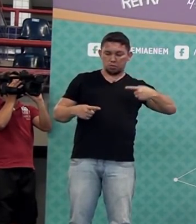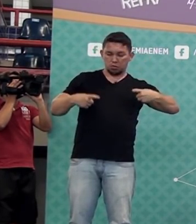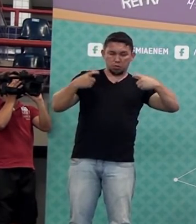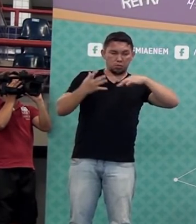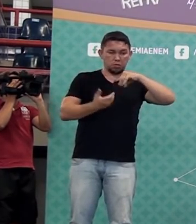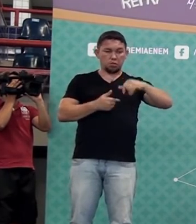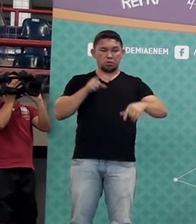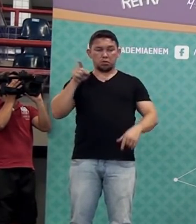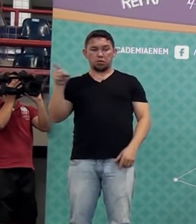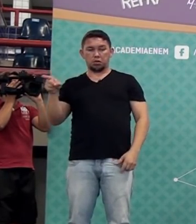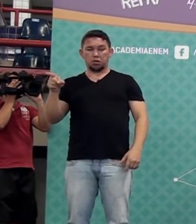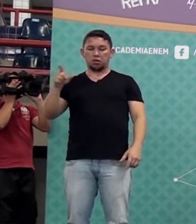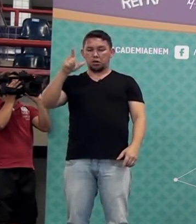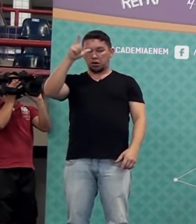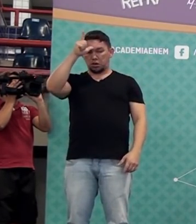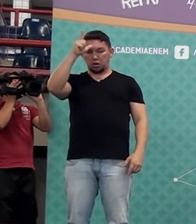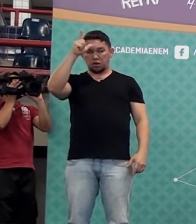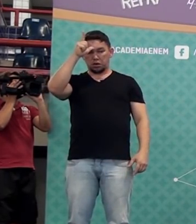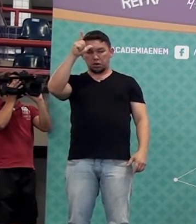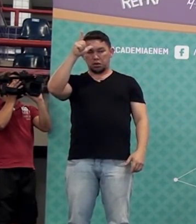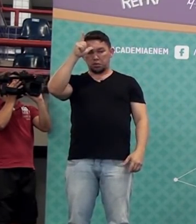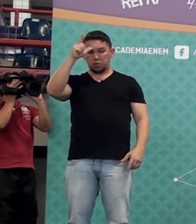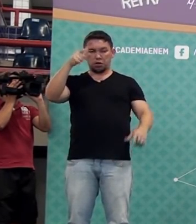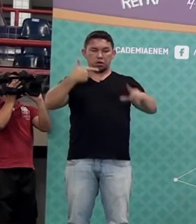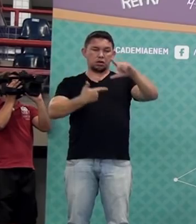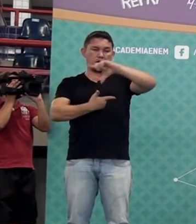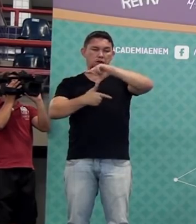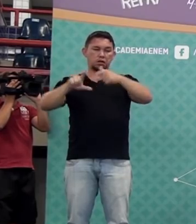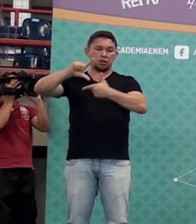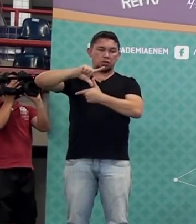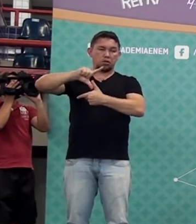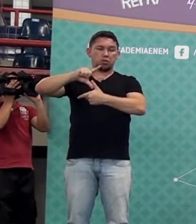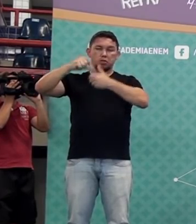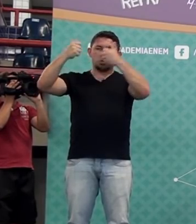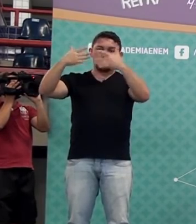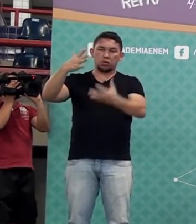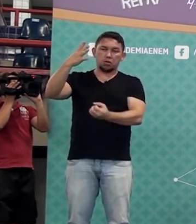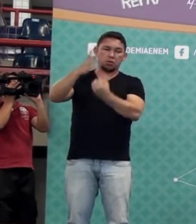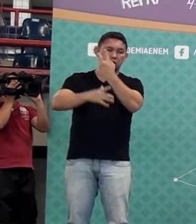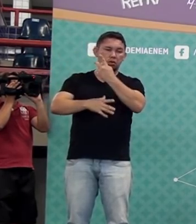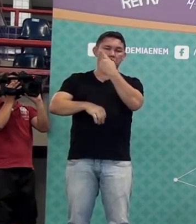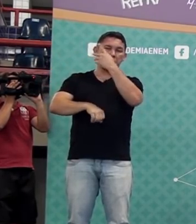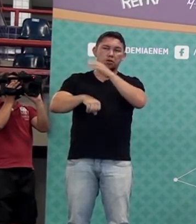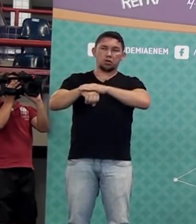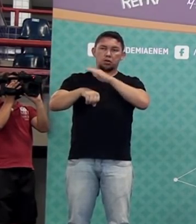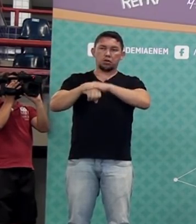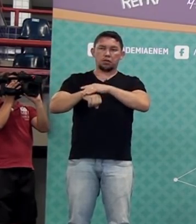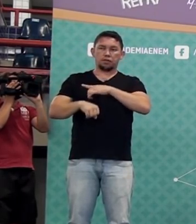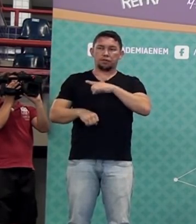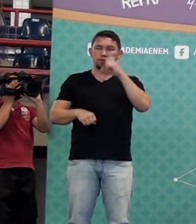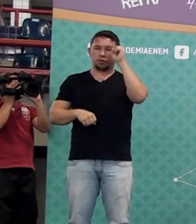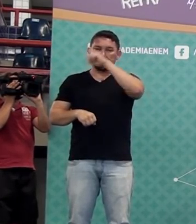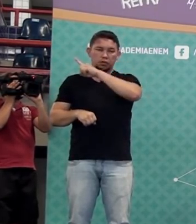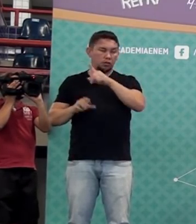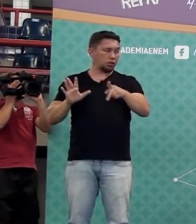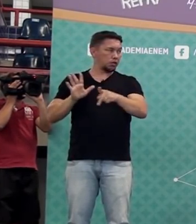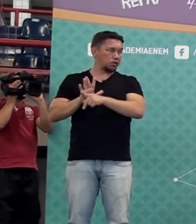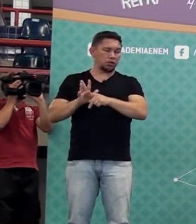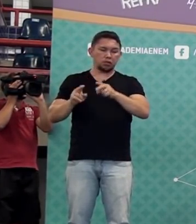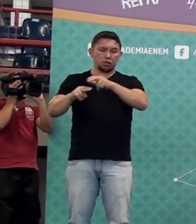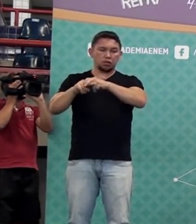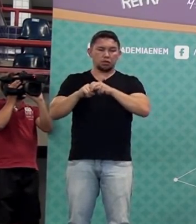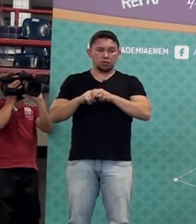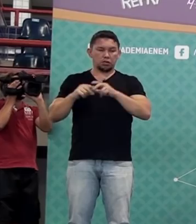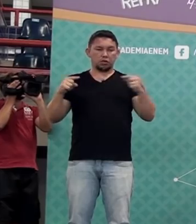seria a Alemanha nazista. O que iria surgir da Segunda Guerra Mundial era a barbárie nazista, e a gente